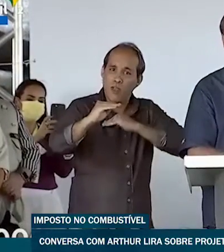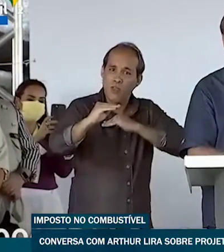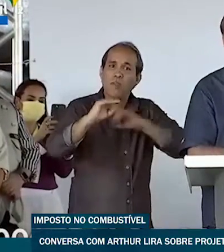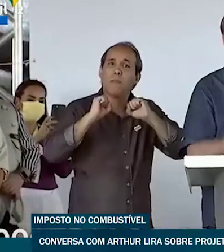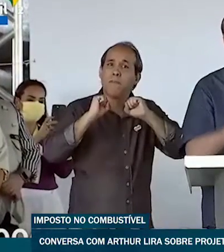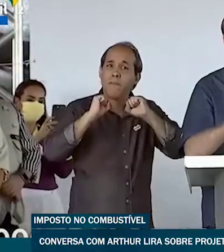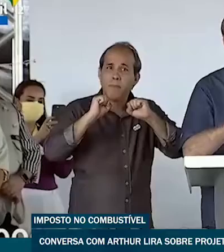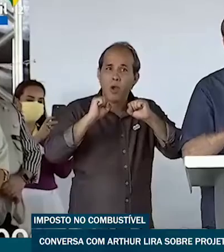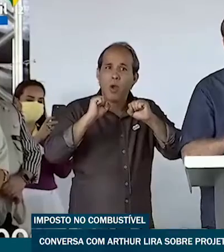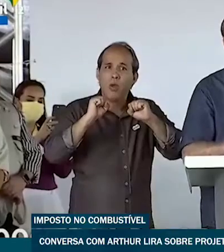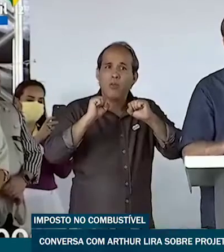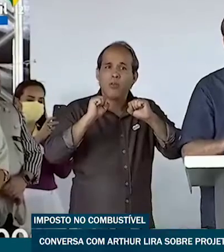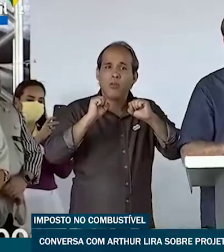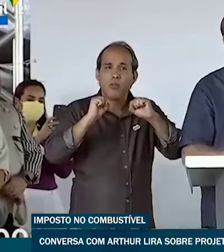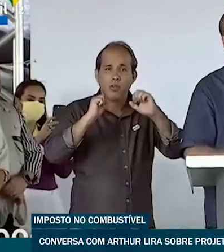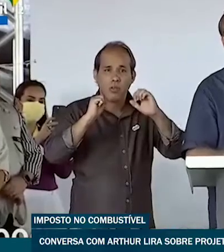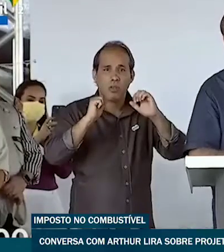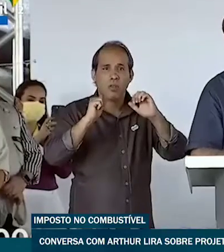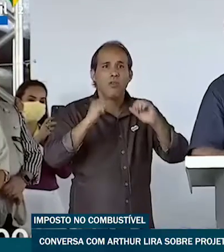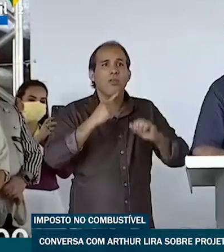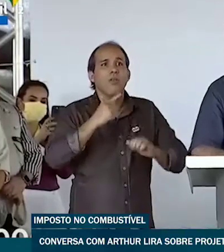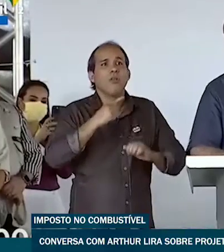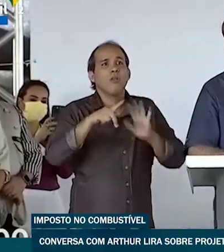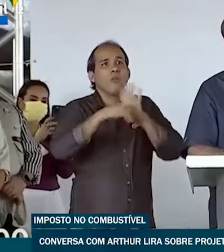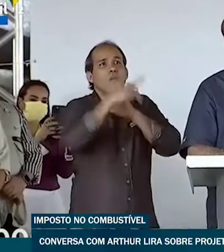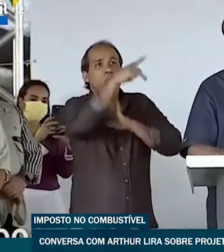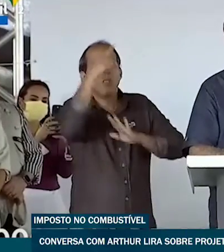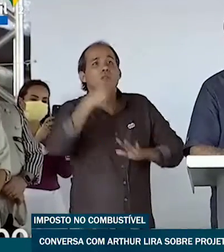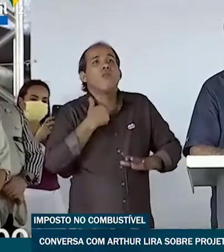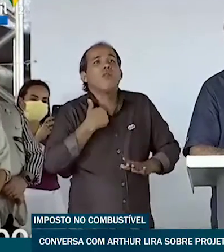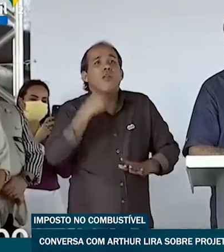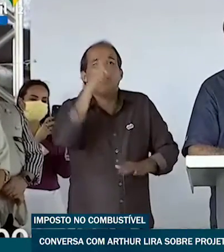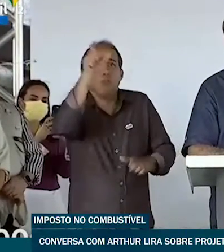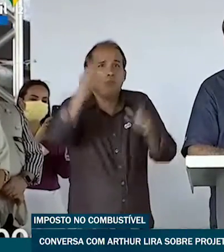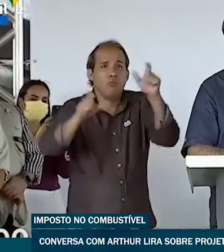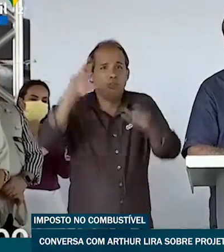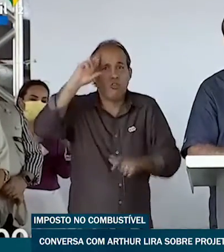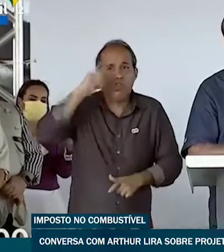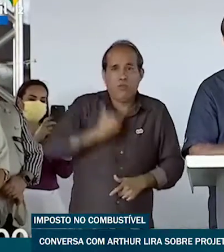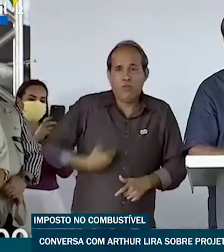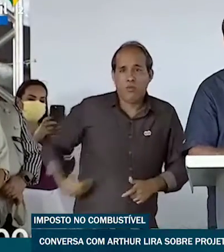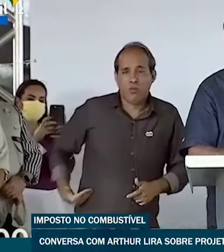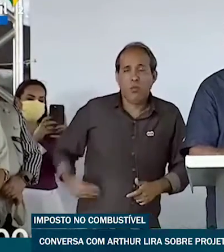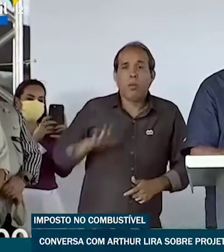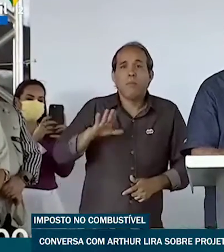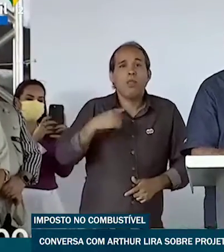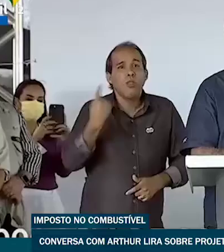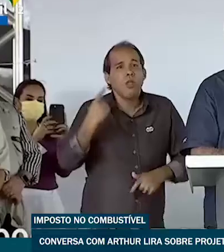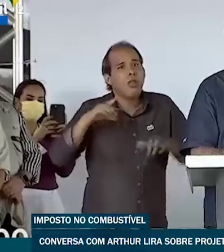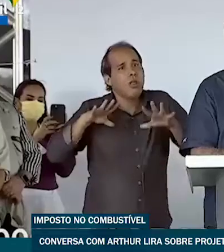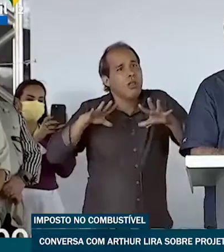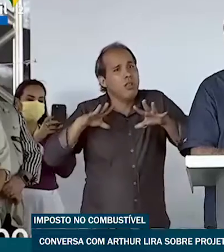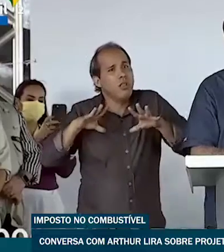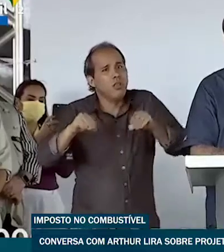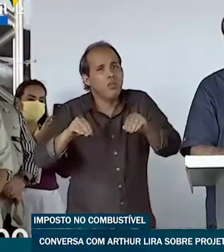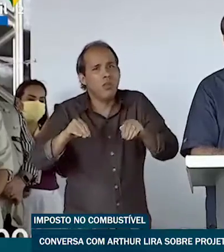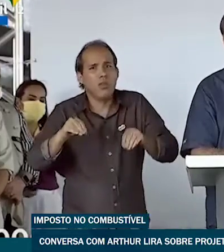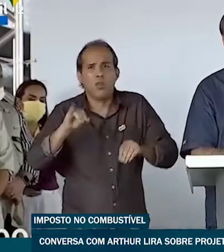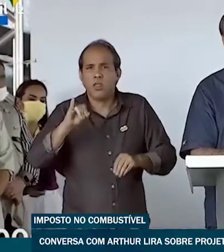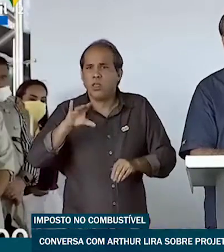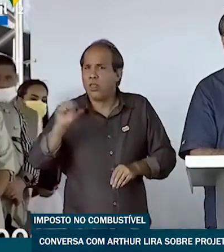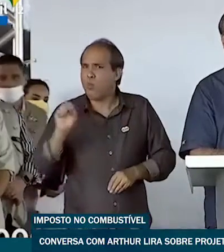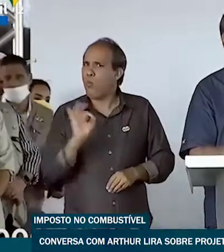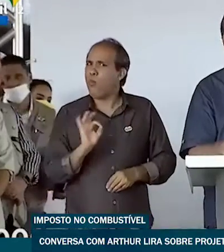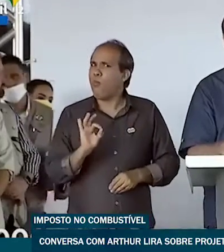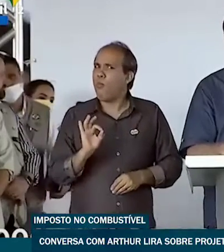poderá ser arbitrado pelo respectivo governador. Assim sendo, nós não estamos interferindo no